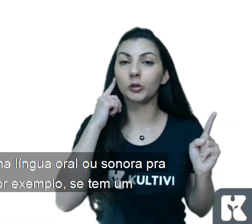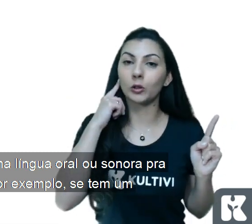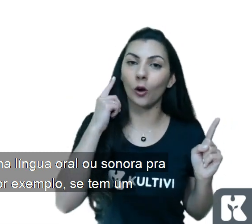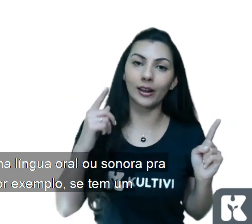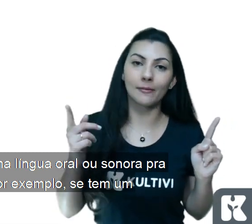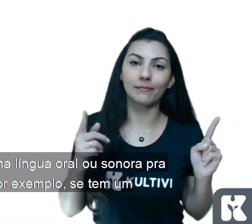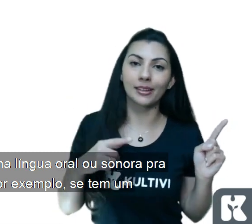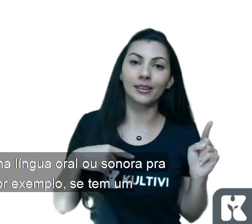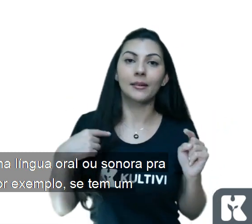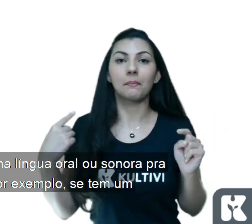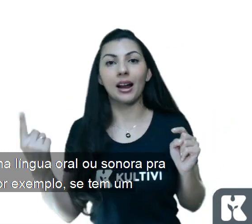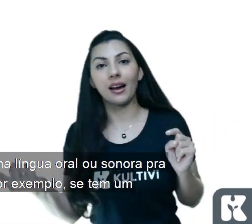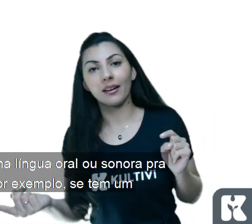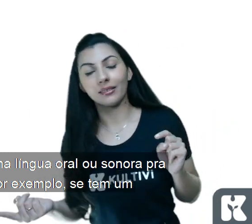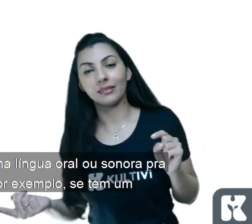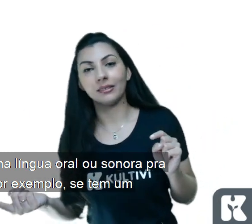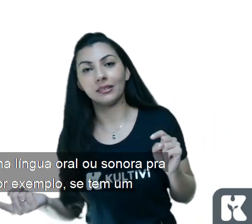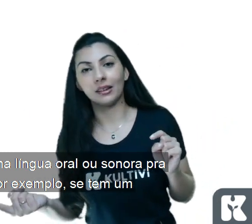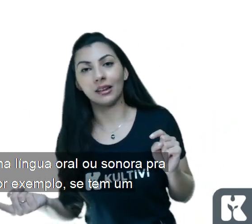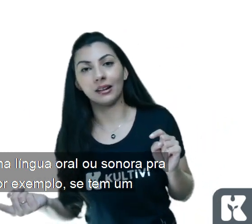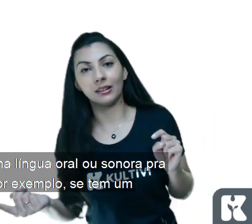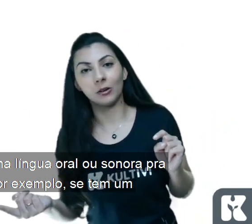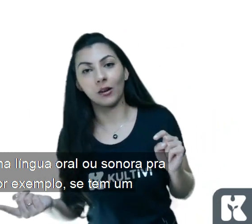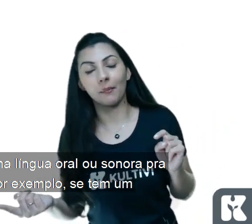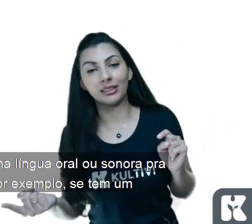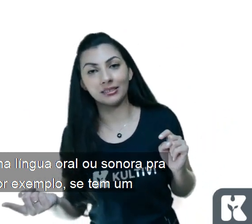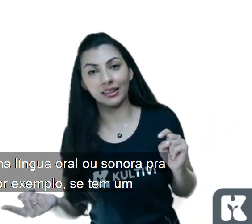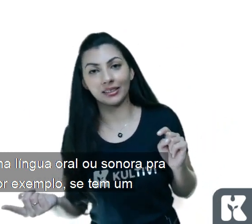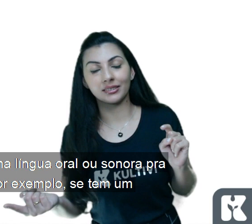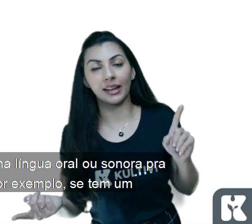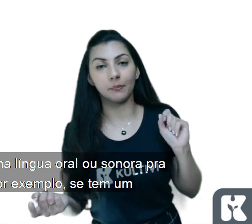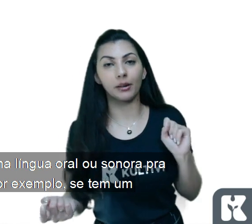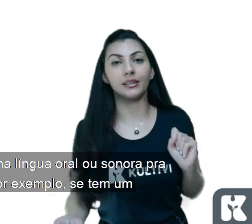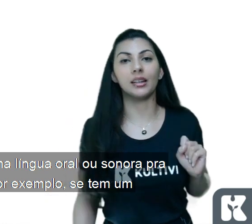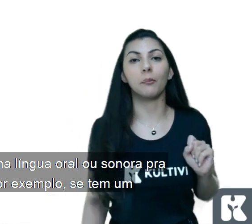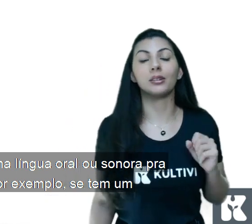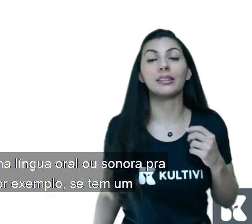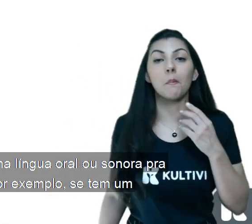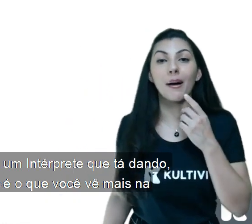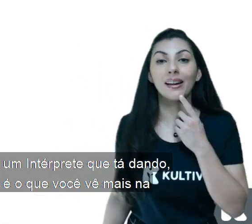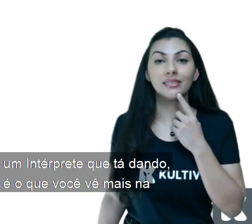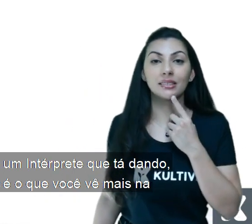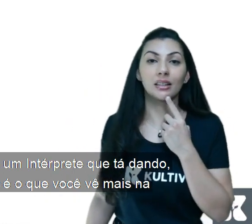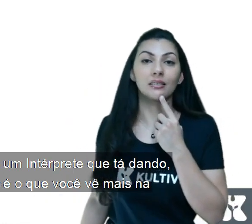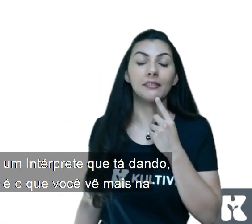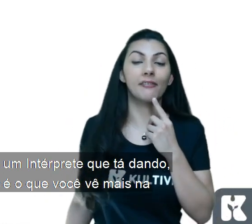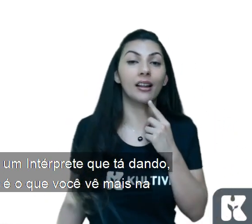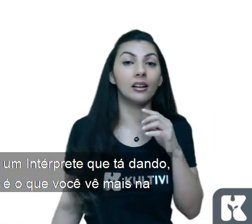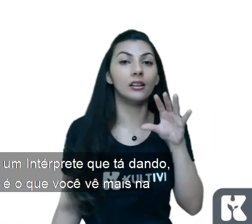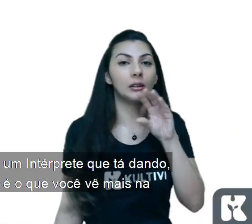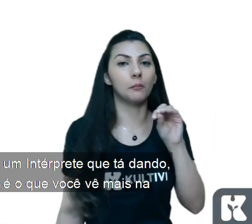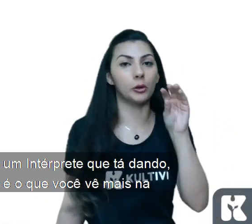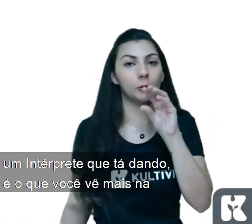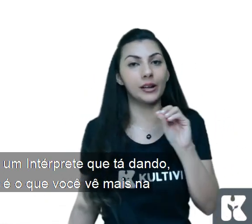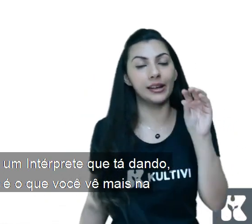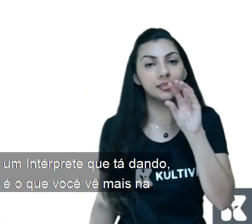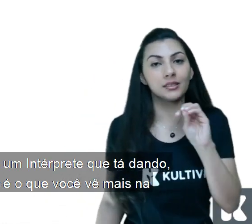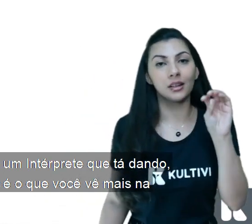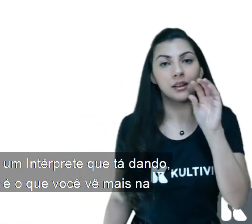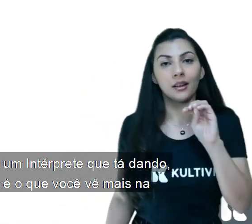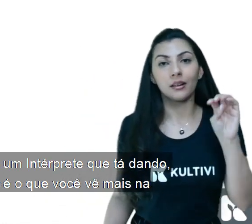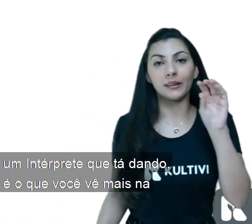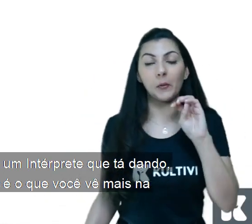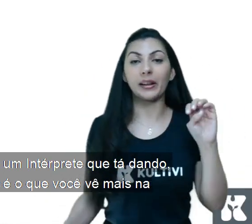ou sonora para língua brasileira de sinais. Por exemplo, se tem um palestrante falando em